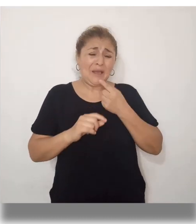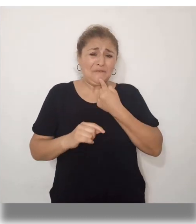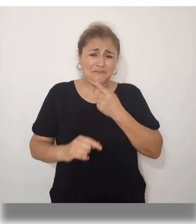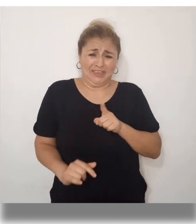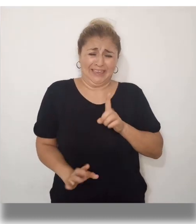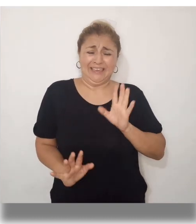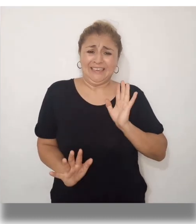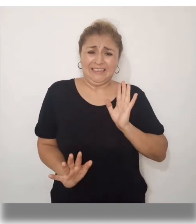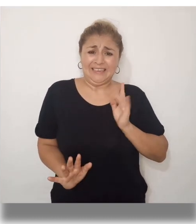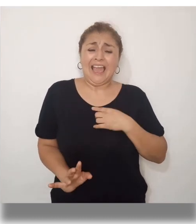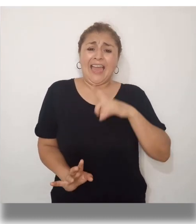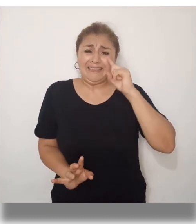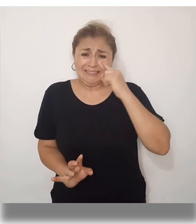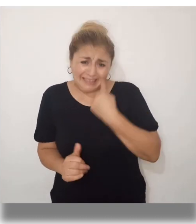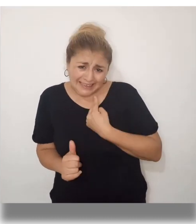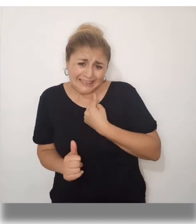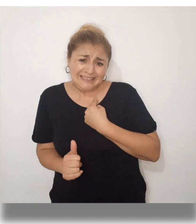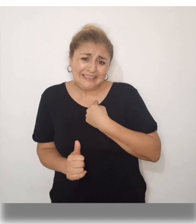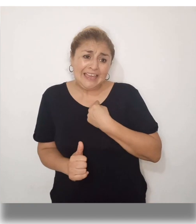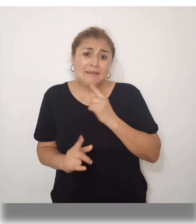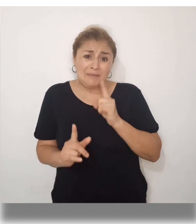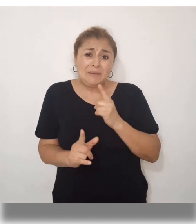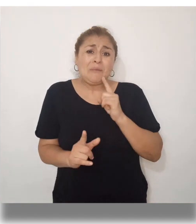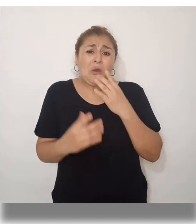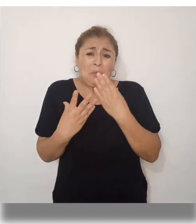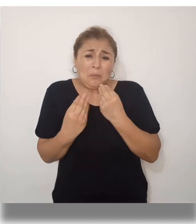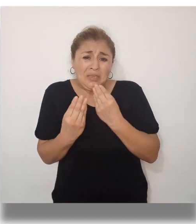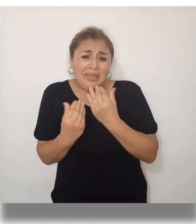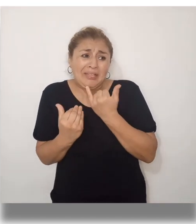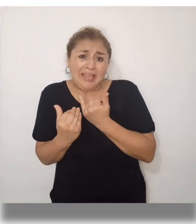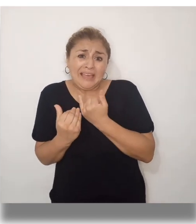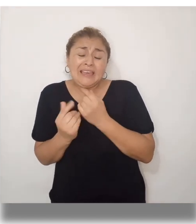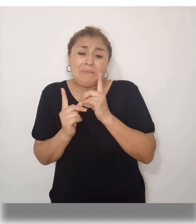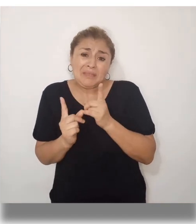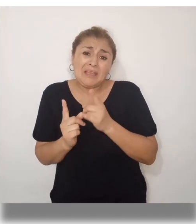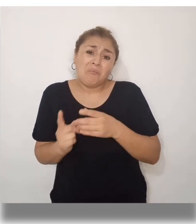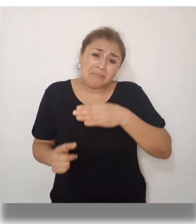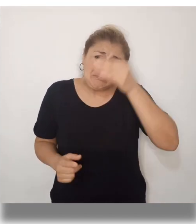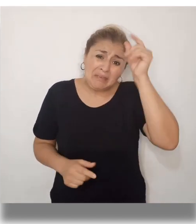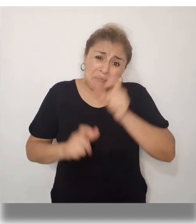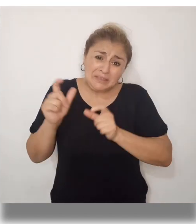tristes y aterradoras que una persona puede pasar